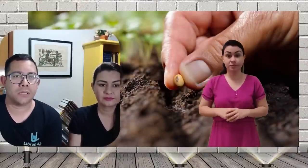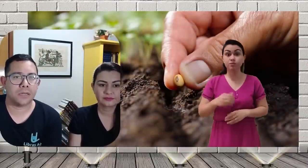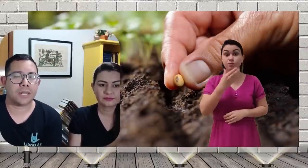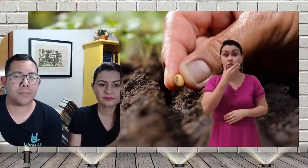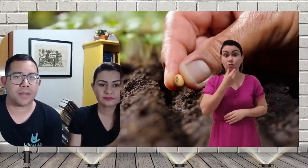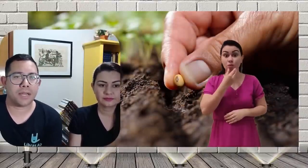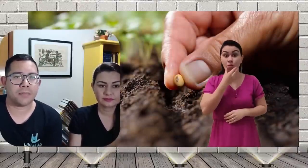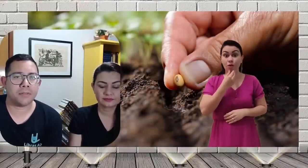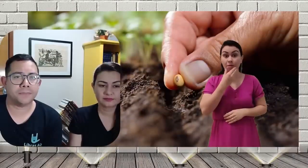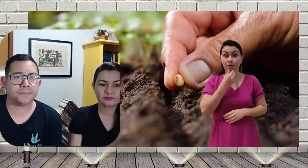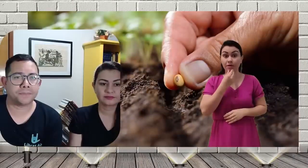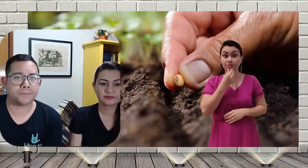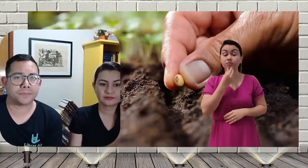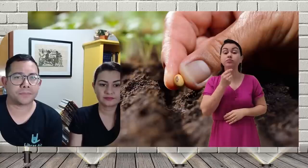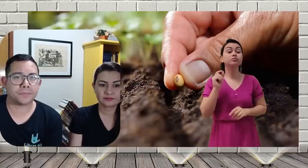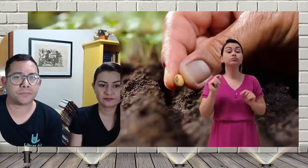Olha lá, parábola.